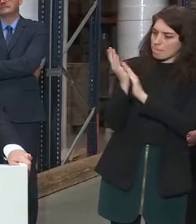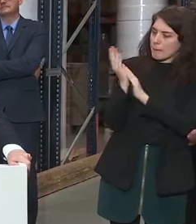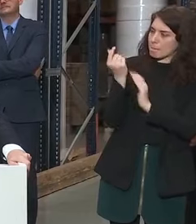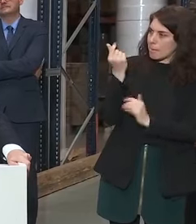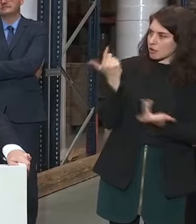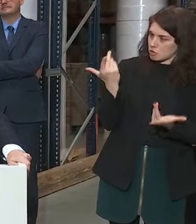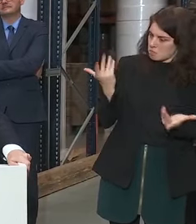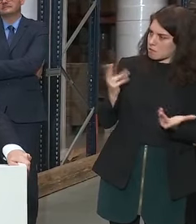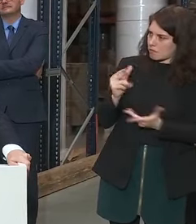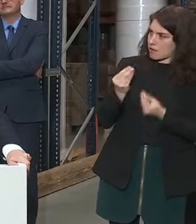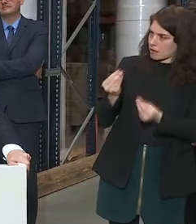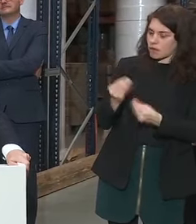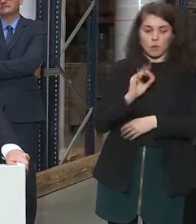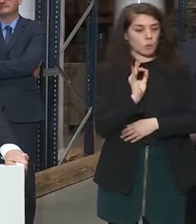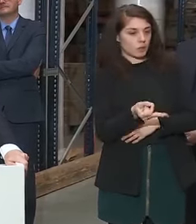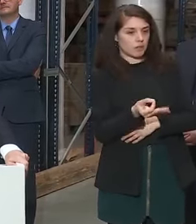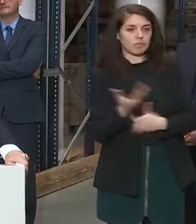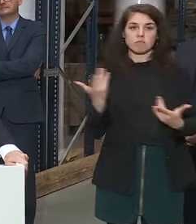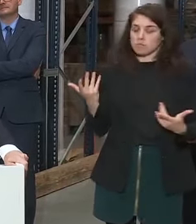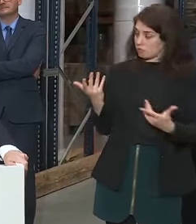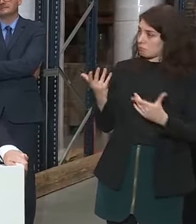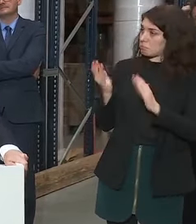Oui. Est-ce que vous prévoyez de l'étendre? Alors,